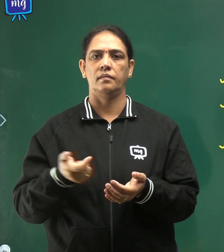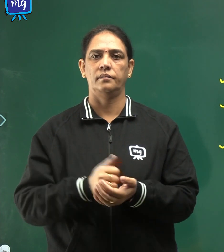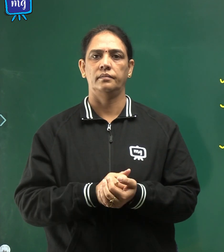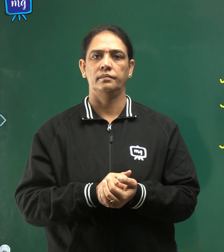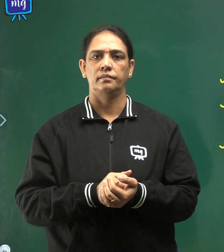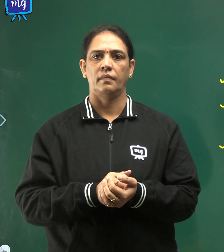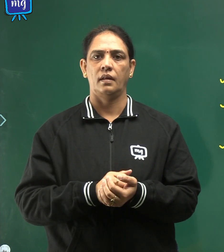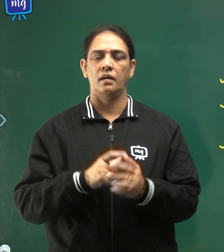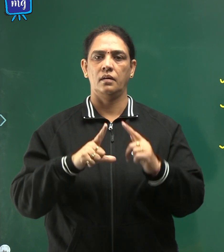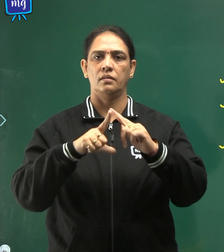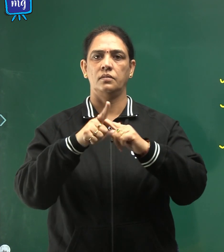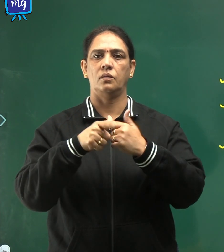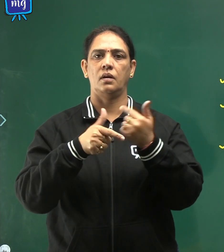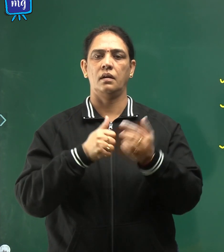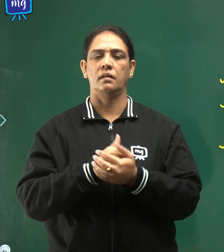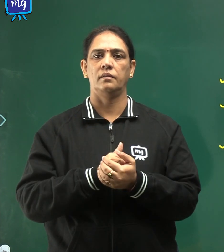गुलाम